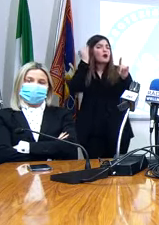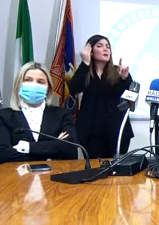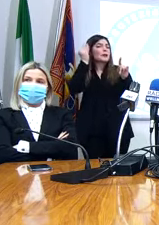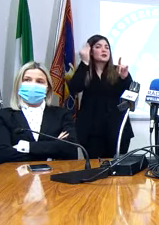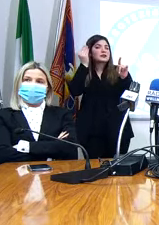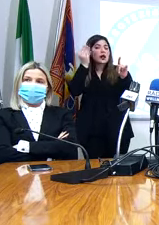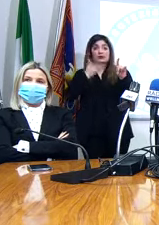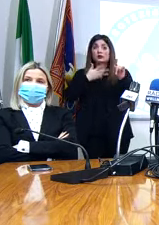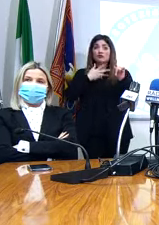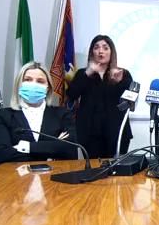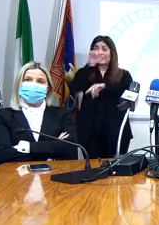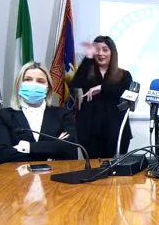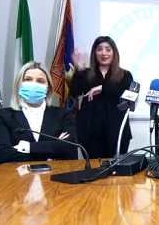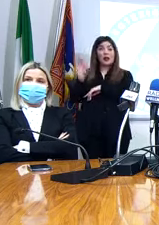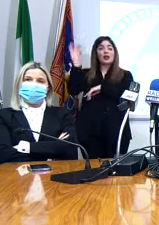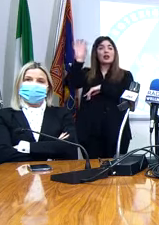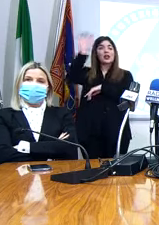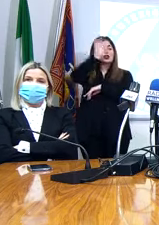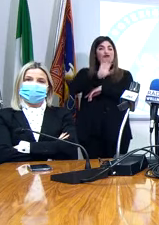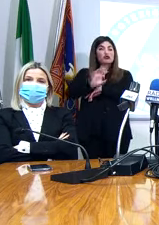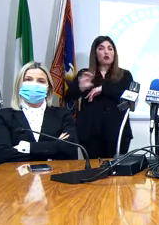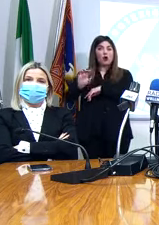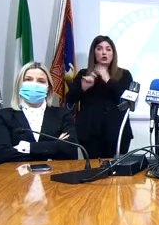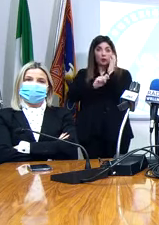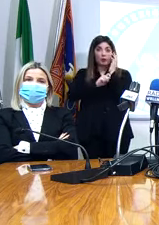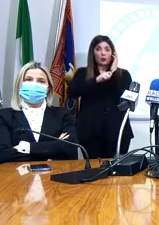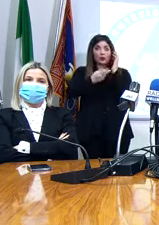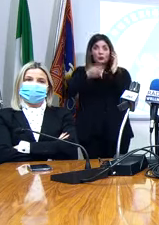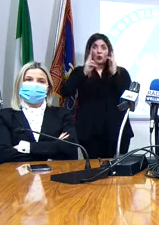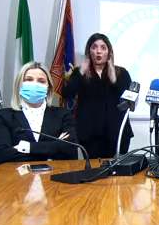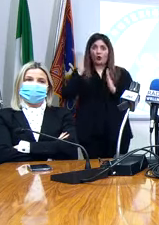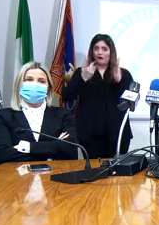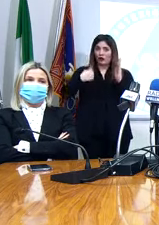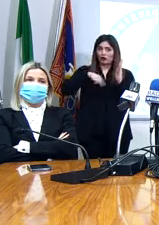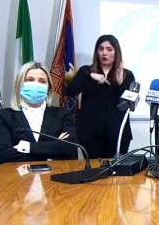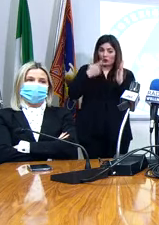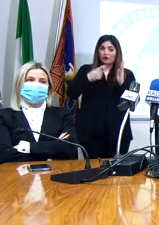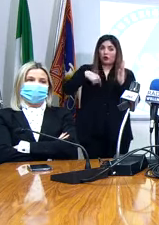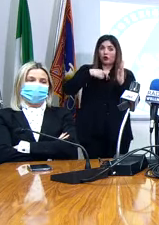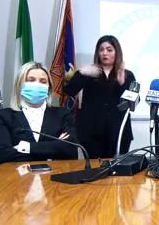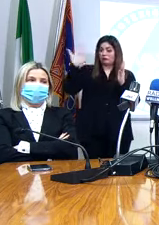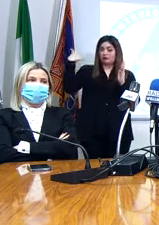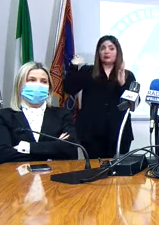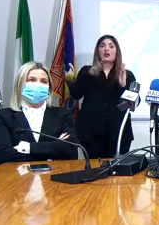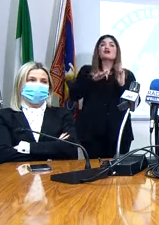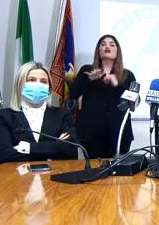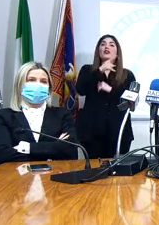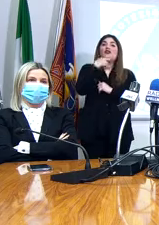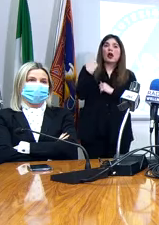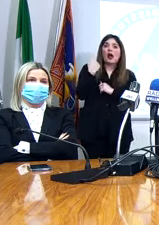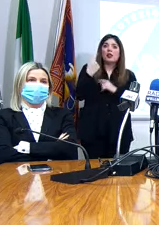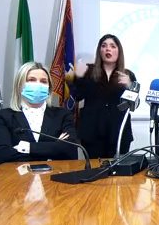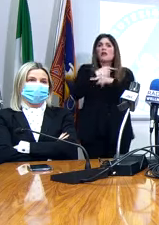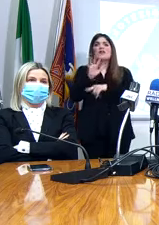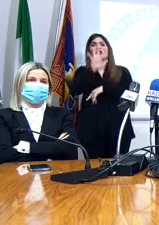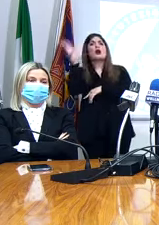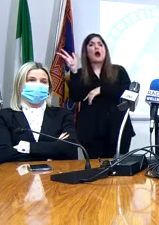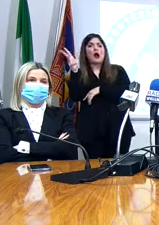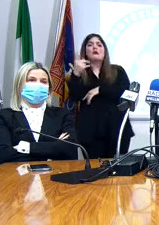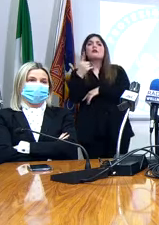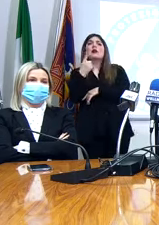che hanno fatto molte più restrizioni di noi. Quando noi avevamo la zona gialla, erano regioni che si sono fatte 3 settimane di zona rossa, penso alla Lombardia,